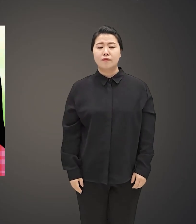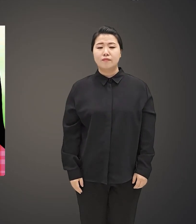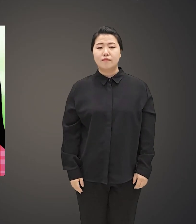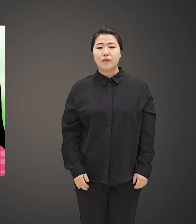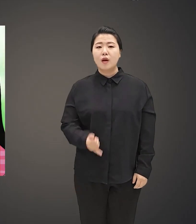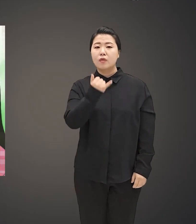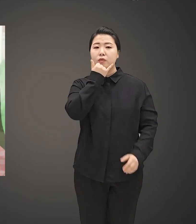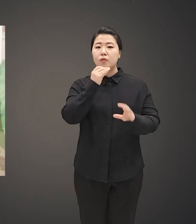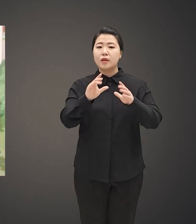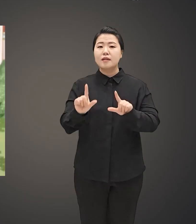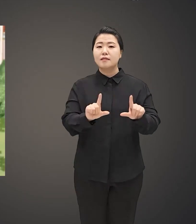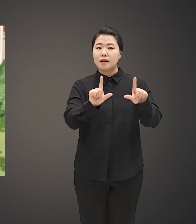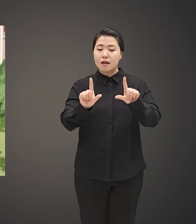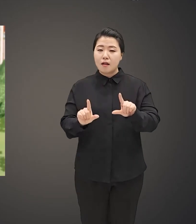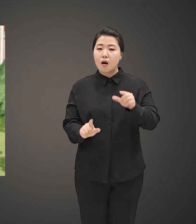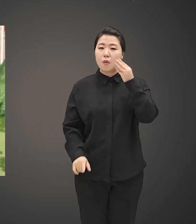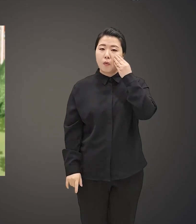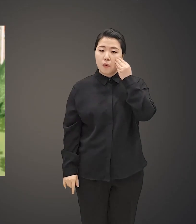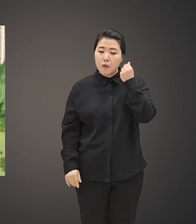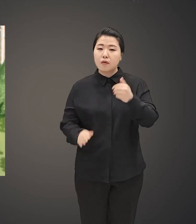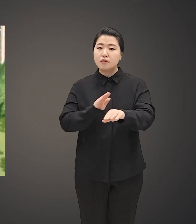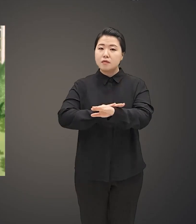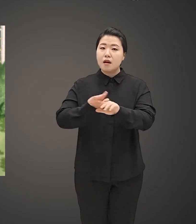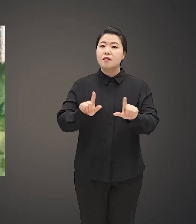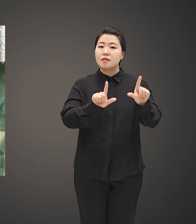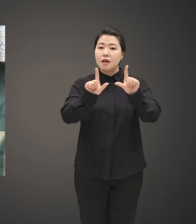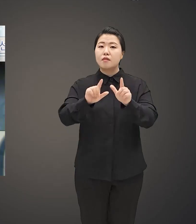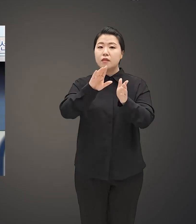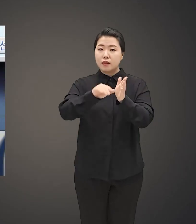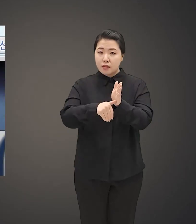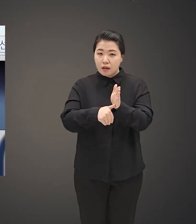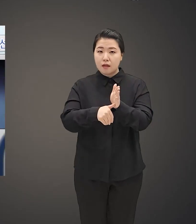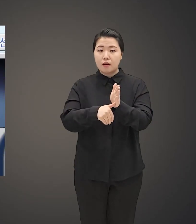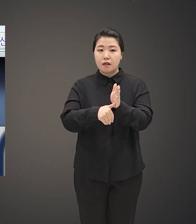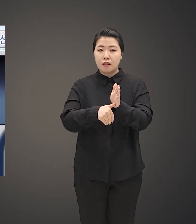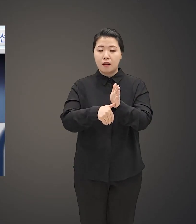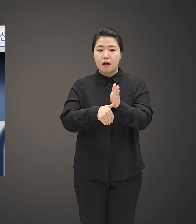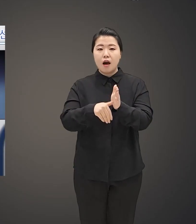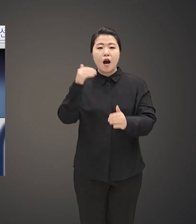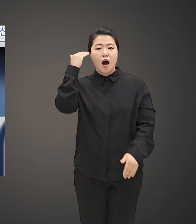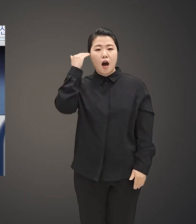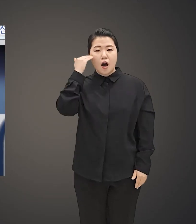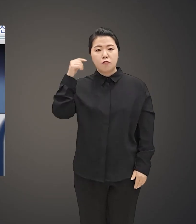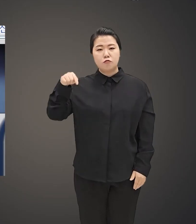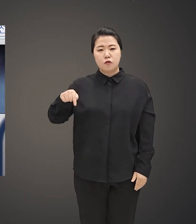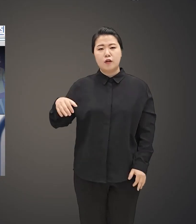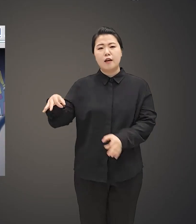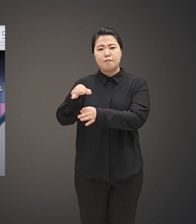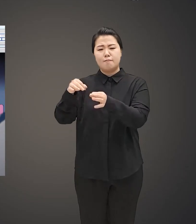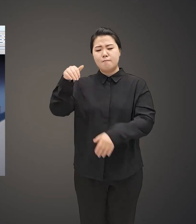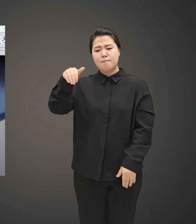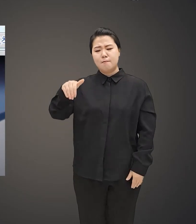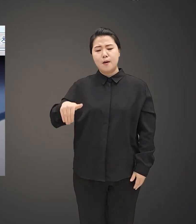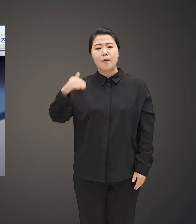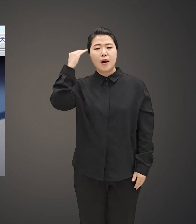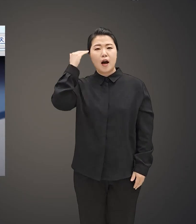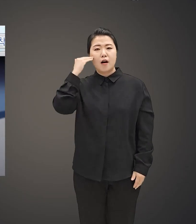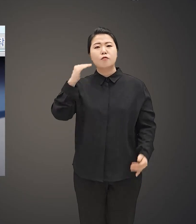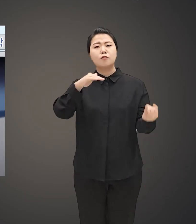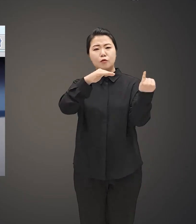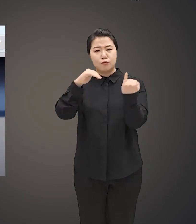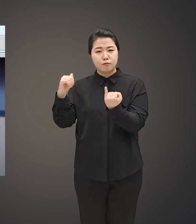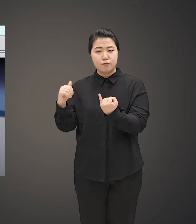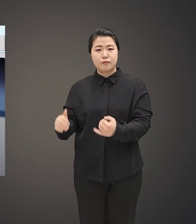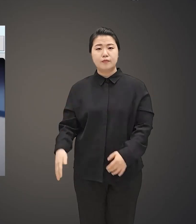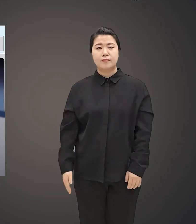점점 독일에서의 생활에 적응하고 잘 지내던 어느 날 한국의 외환위기가 닥쳐 갑작스럽게 한국으로